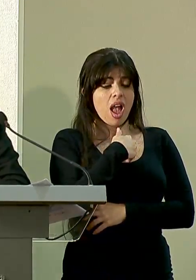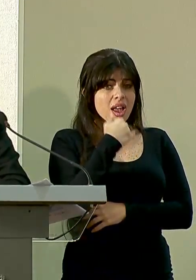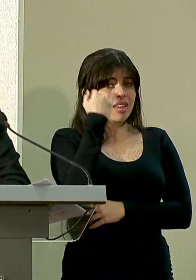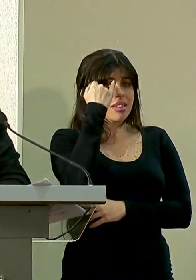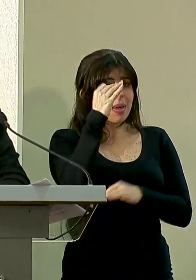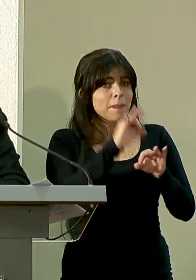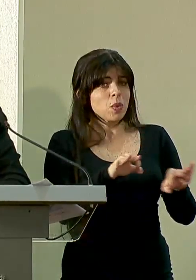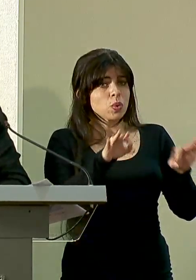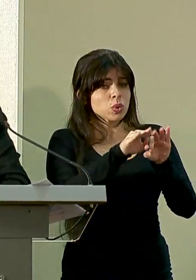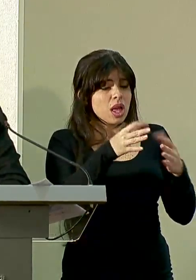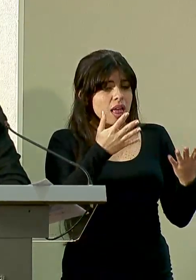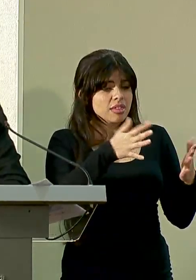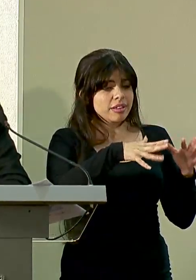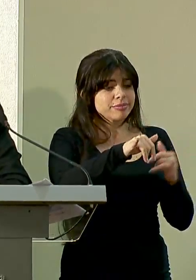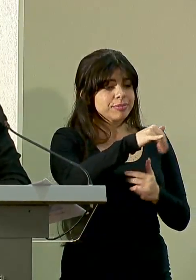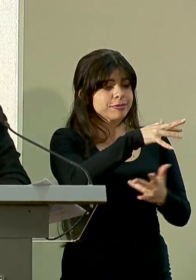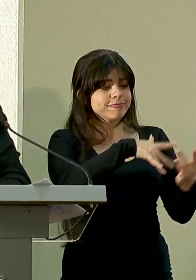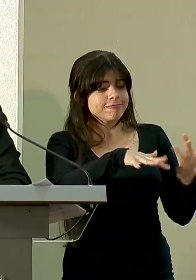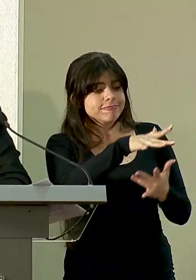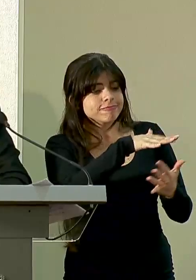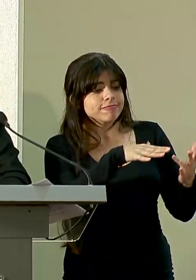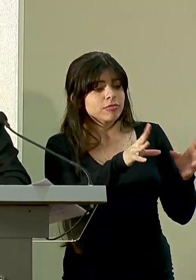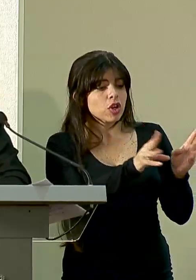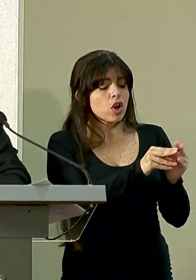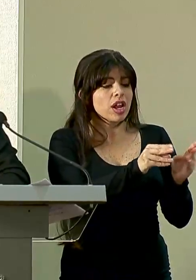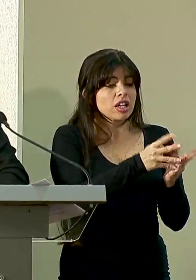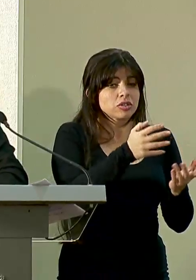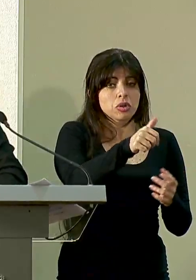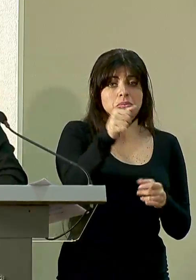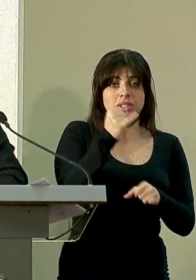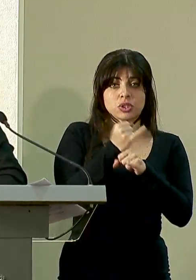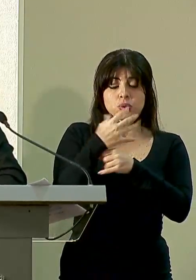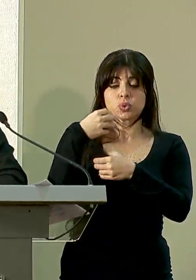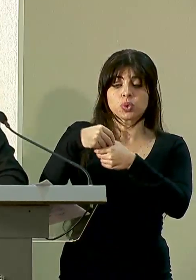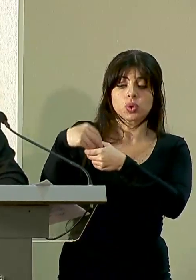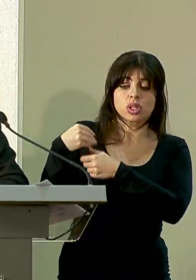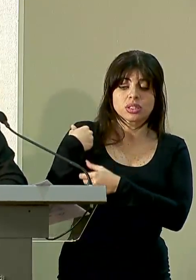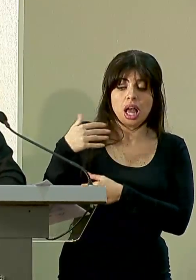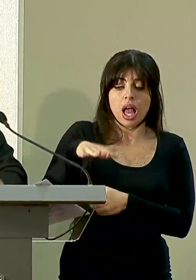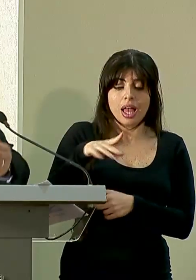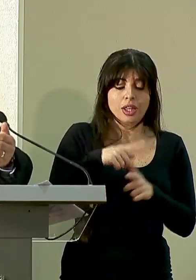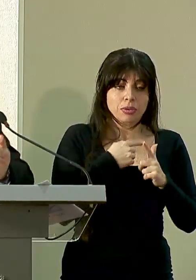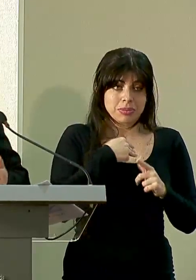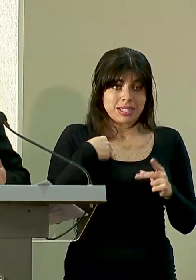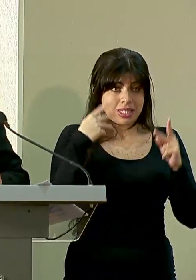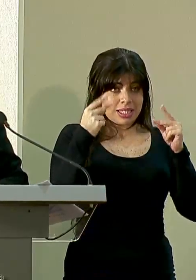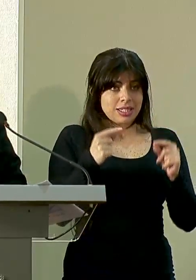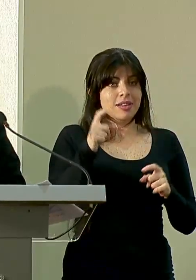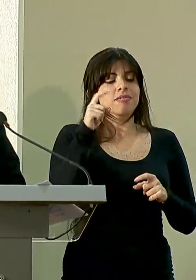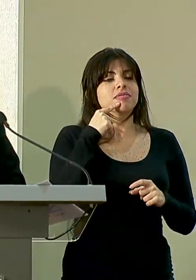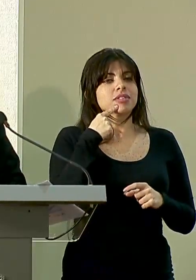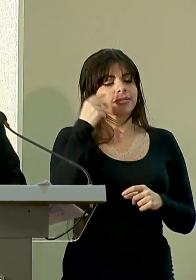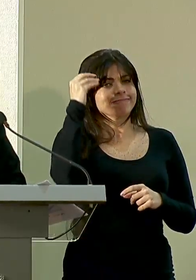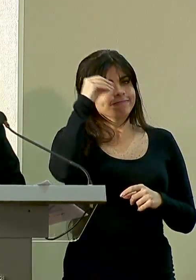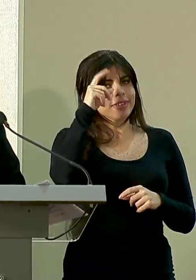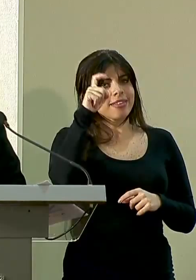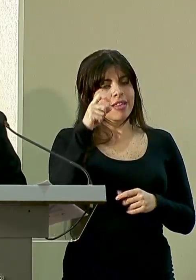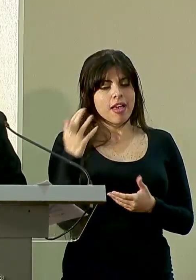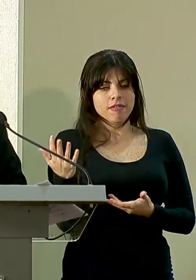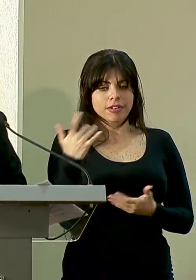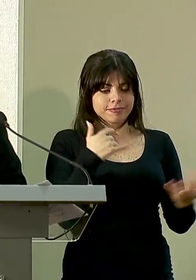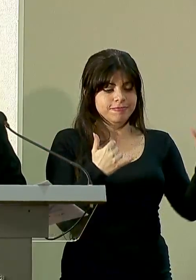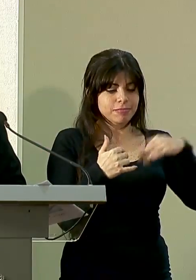importantes que andan ahí, digamos, en el Congreso o están en otras instituciones, Hacienda considera que también deben llamarse a